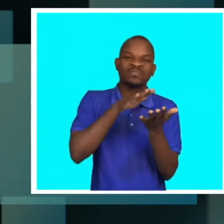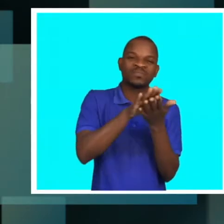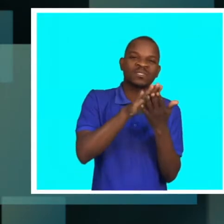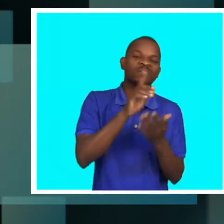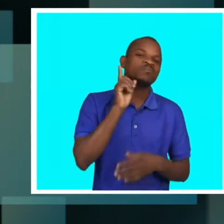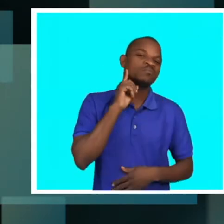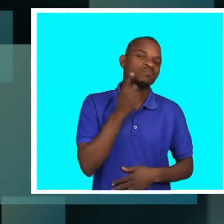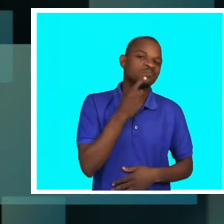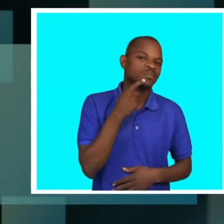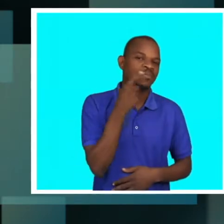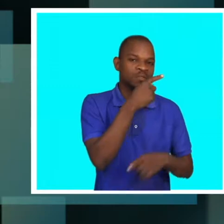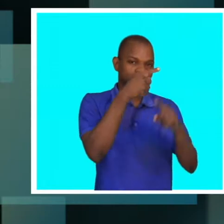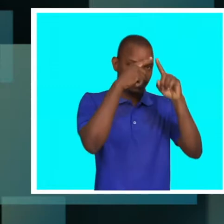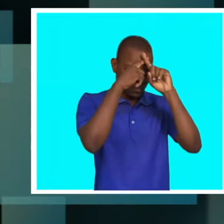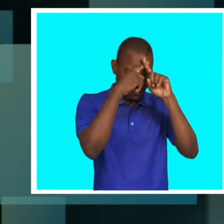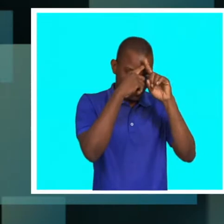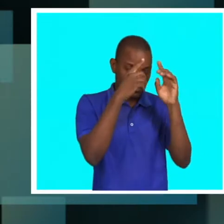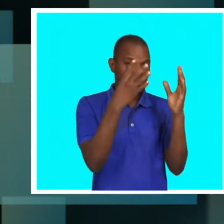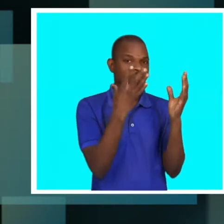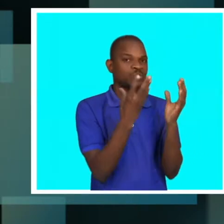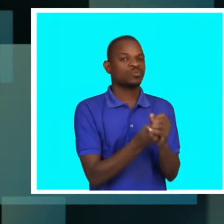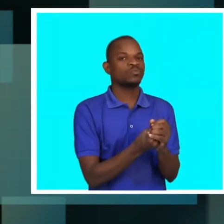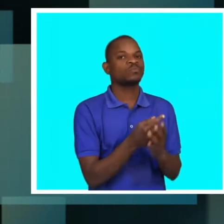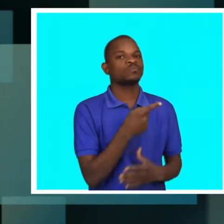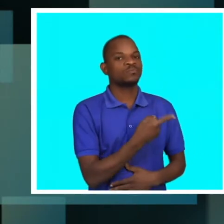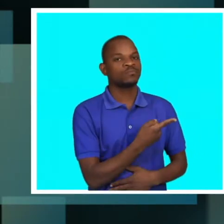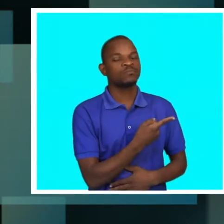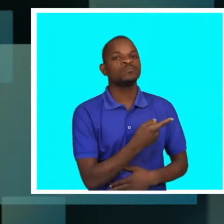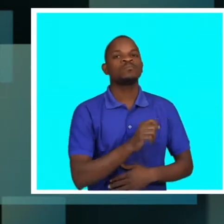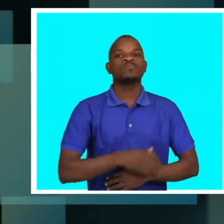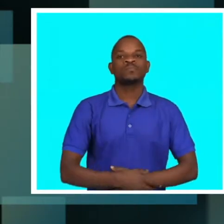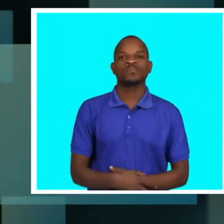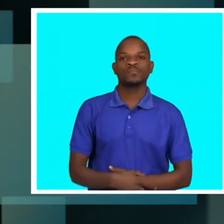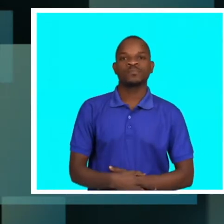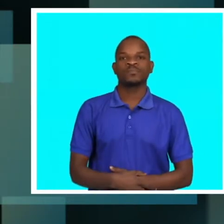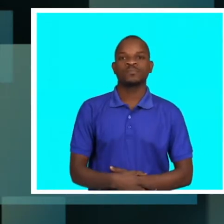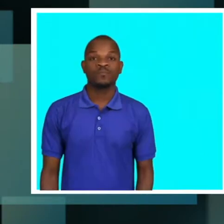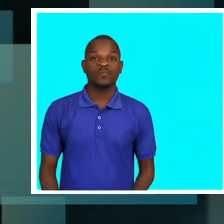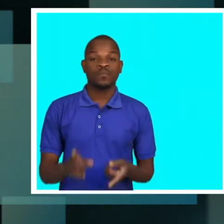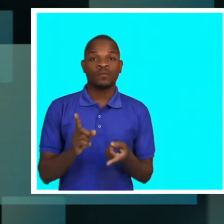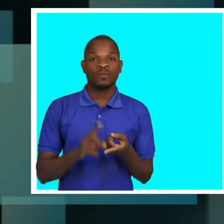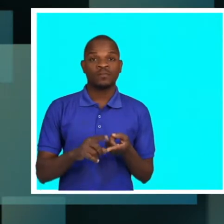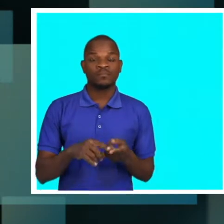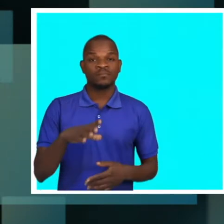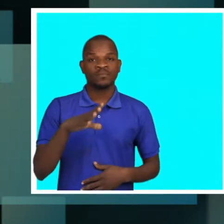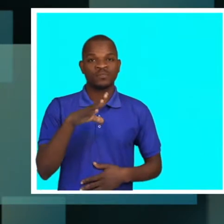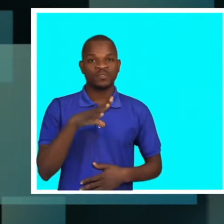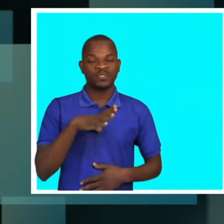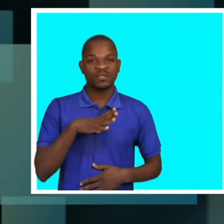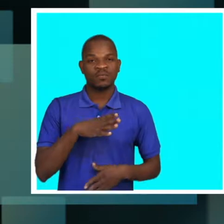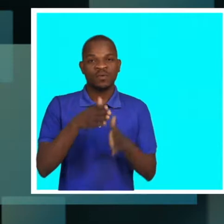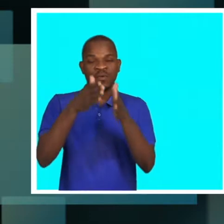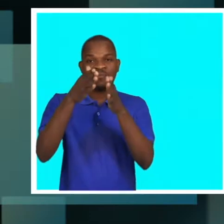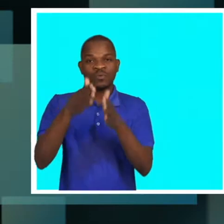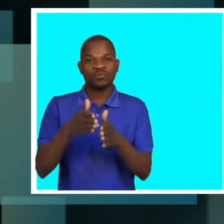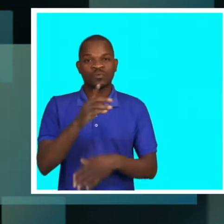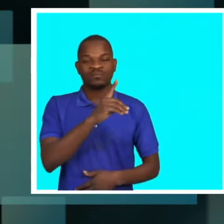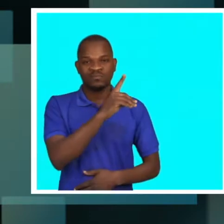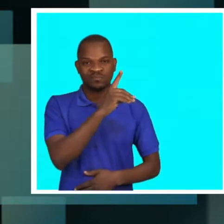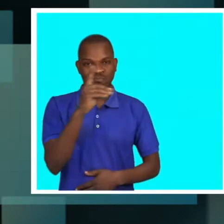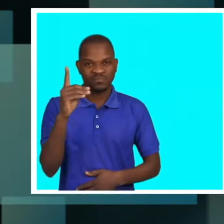denunciar casos de violência, juntos de instituições competentes. Se temos uma vítima com